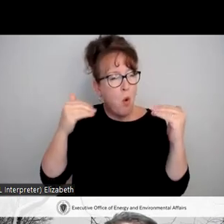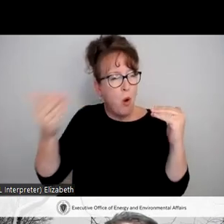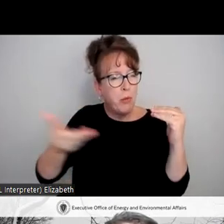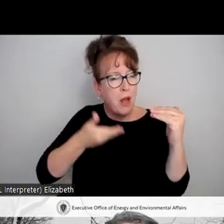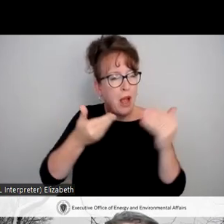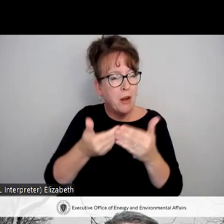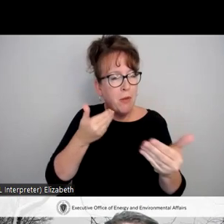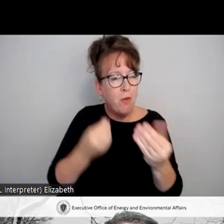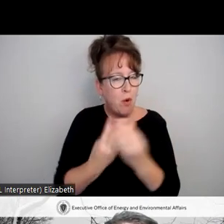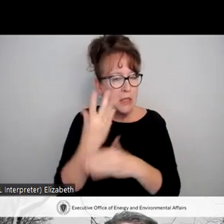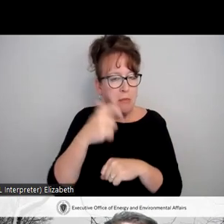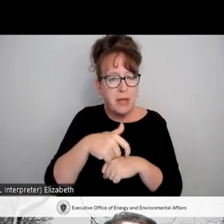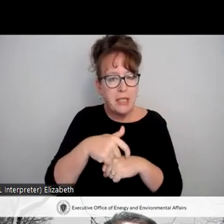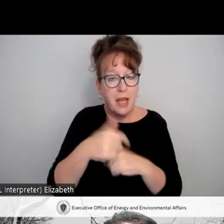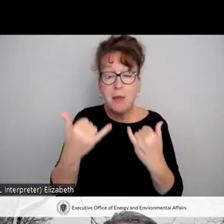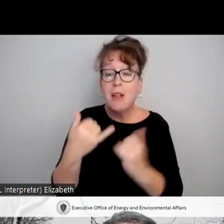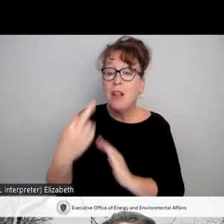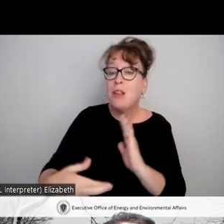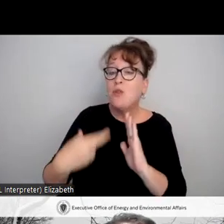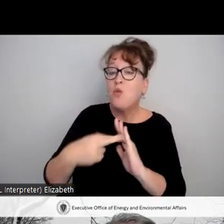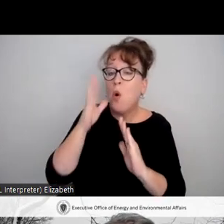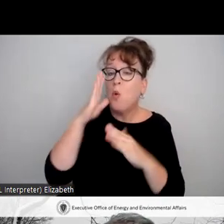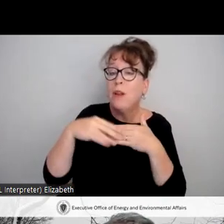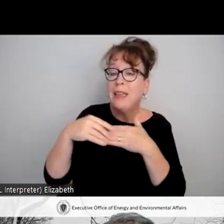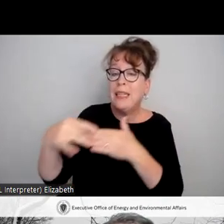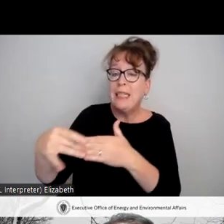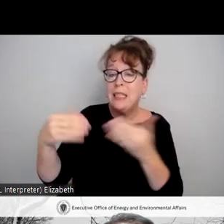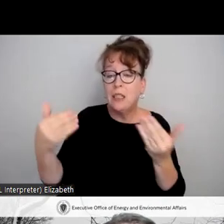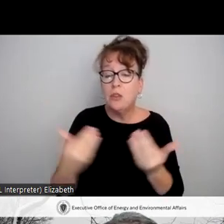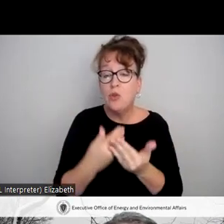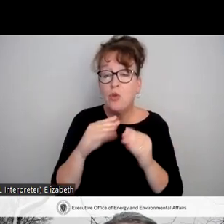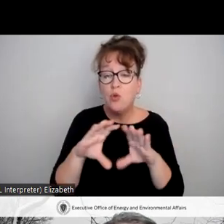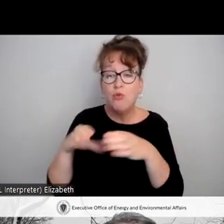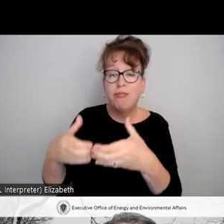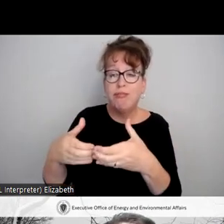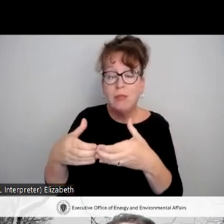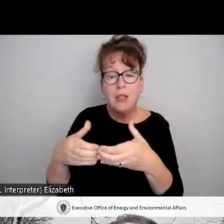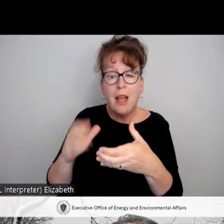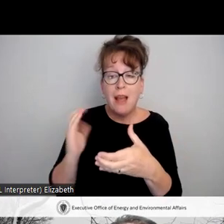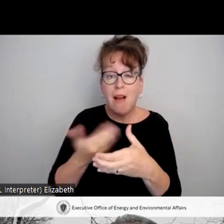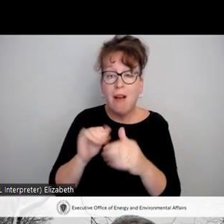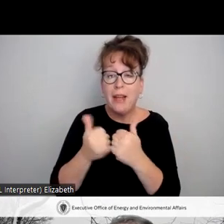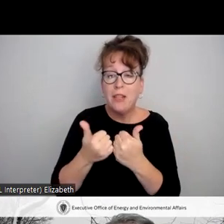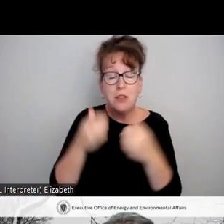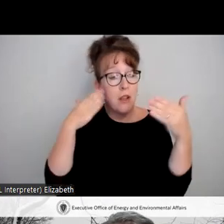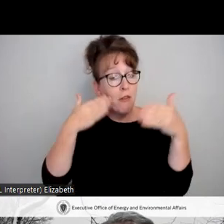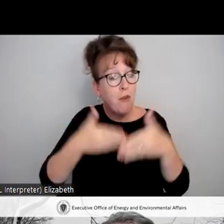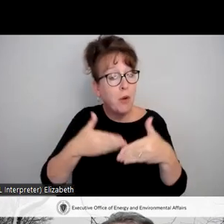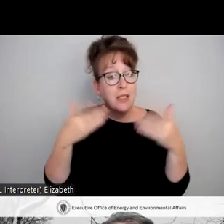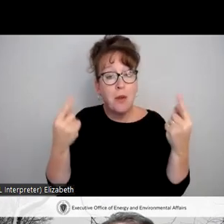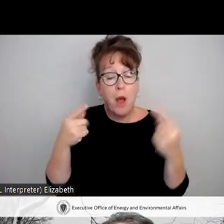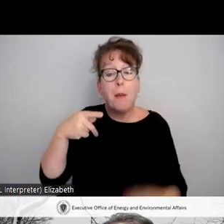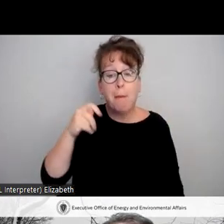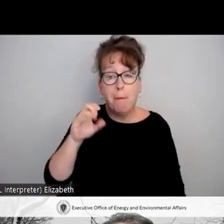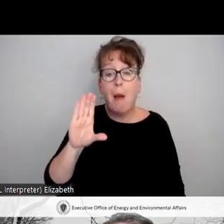buscando emplear a alguien que nos va a estar ayudando a dirigir una división en la nueva en la